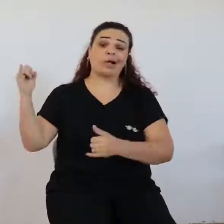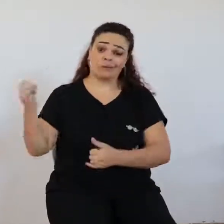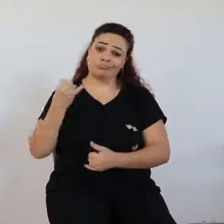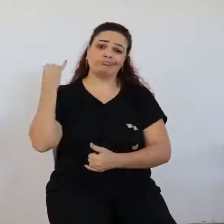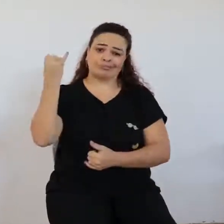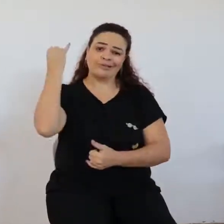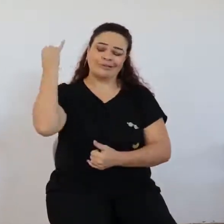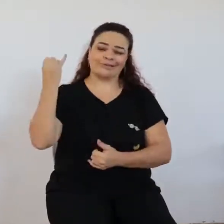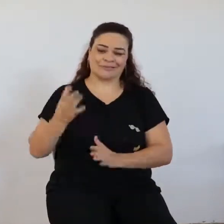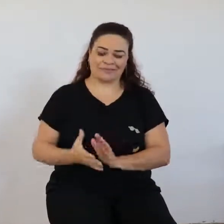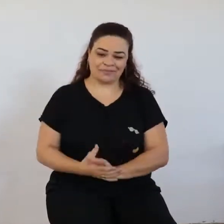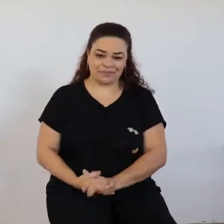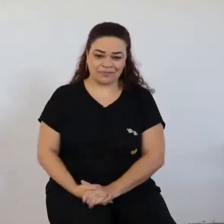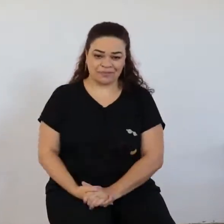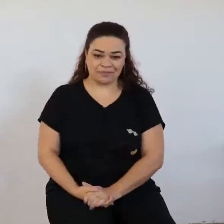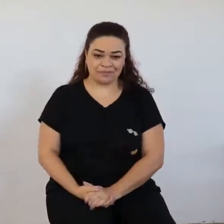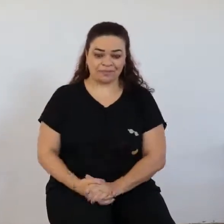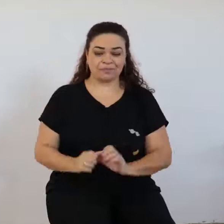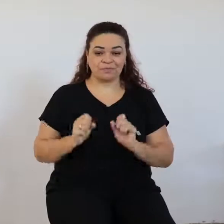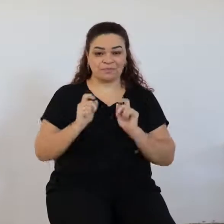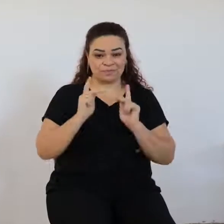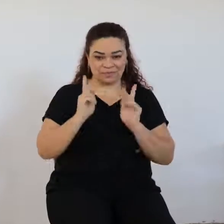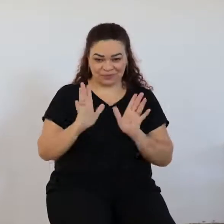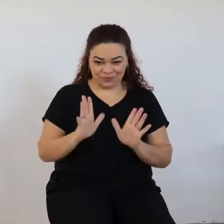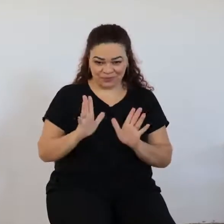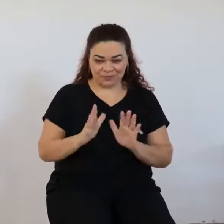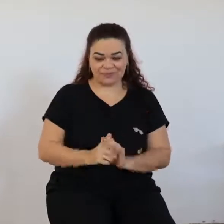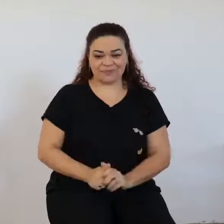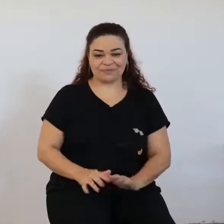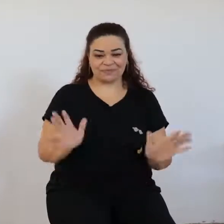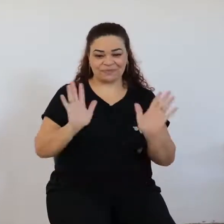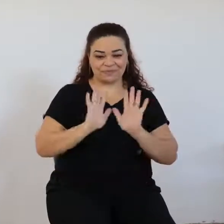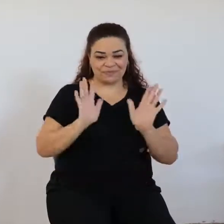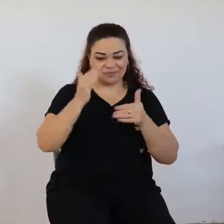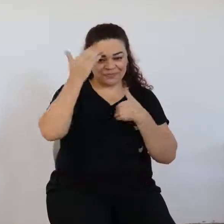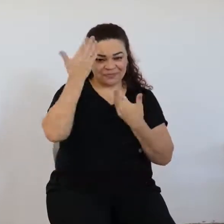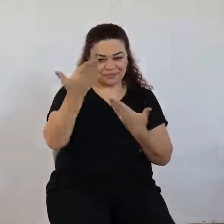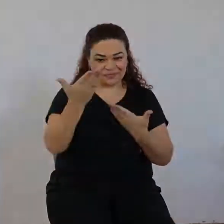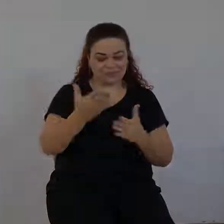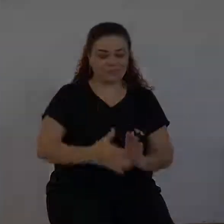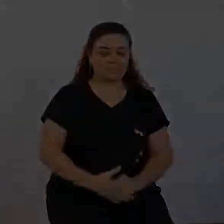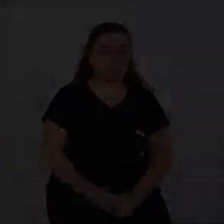um problema de fala e de linguagem. É esse o recadinho de hoje. Obrigada.